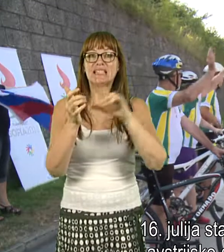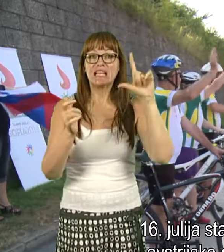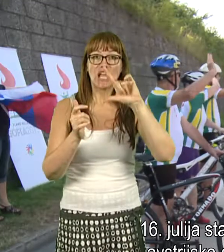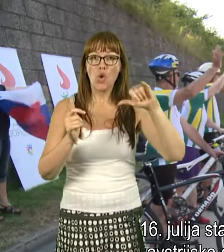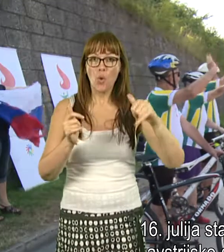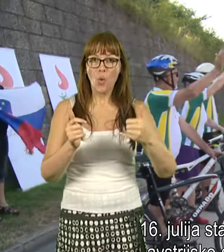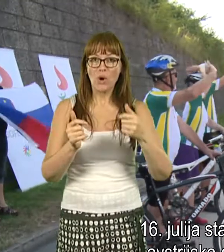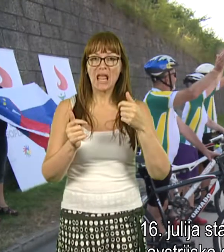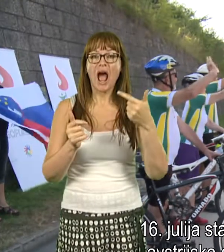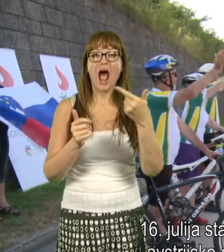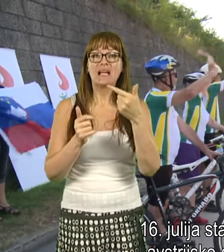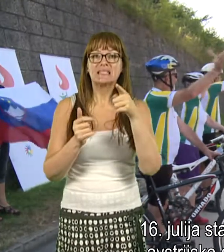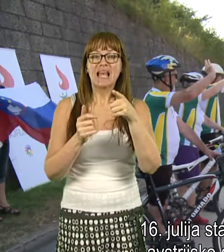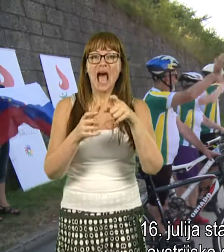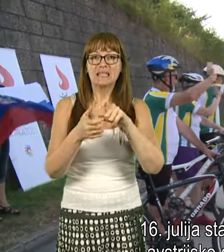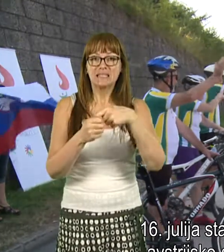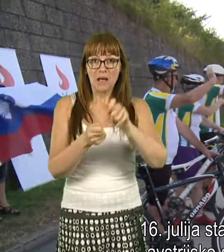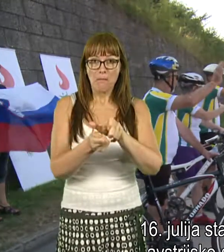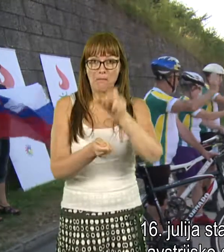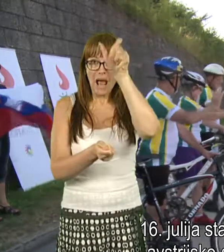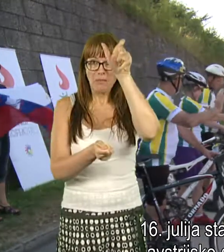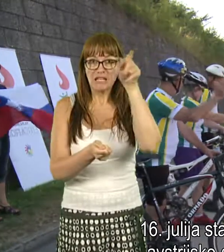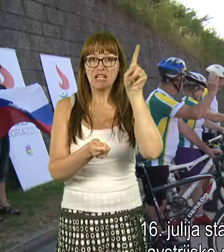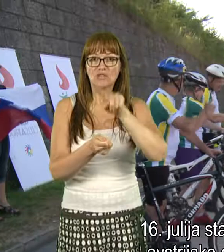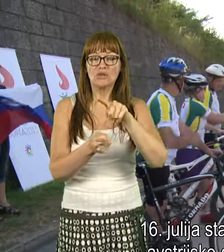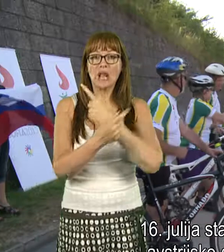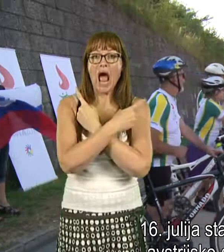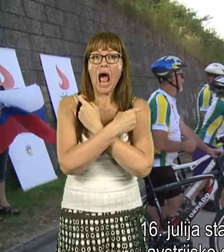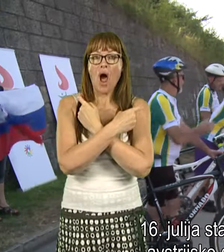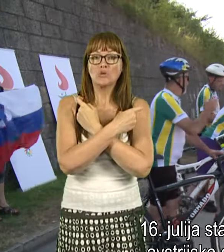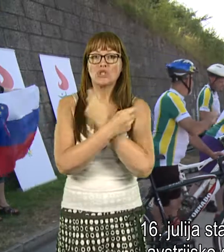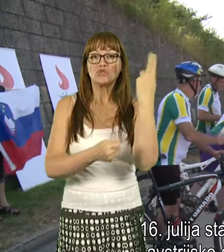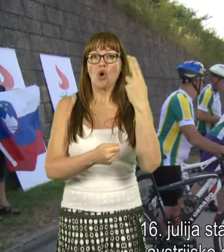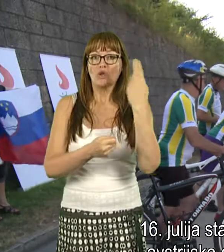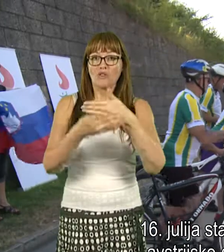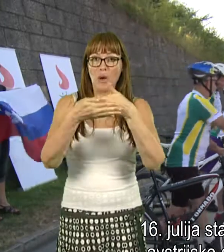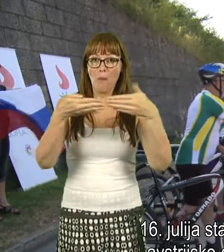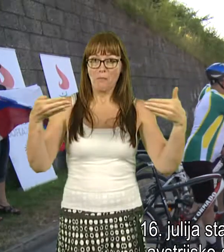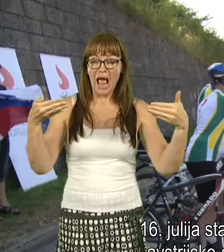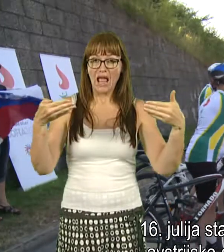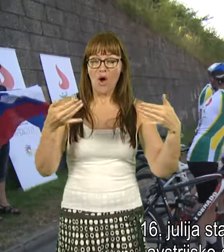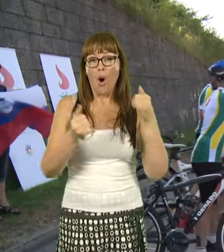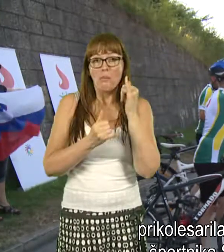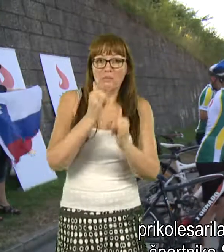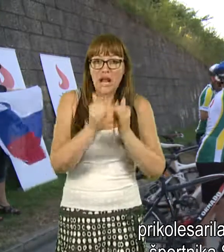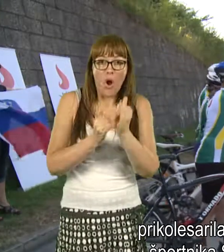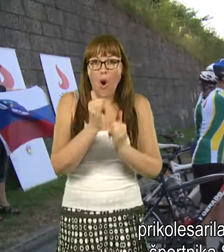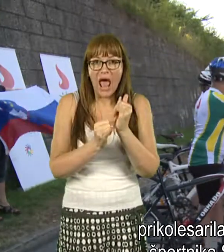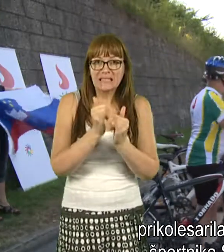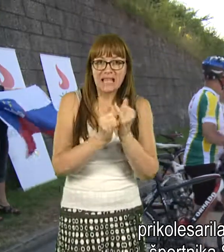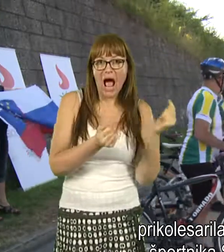16. julija sta s plamenico na avstrijsko-slovensko mejo prikolesarila avstrijska gluha športnika Sabine